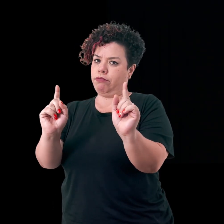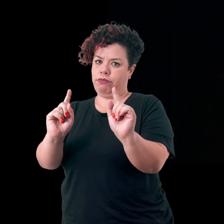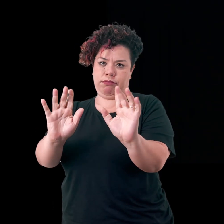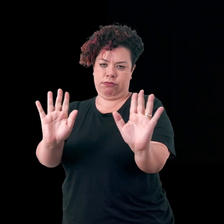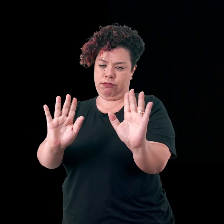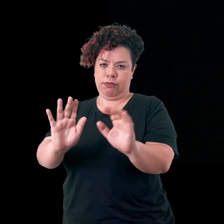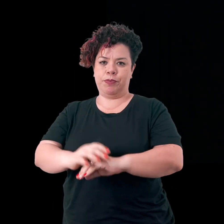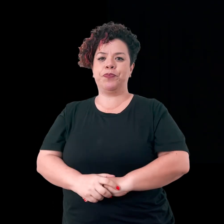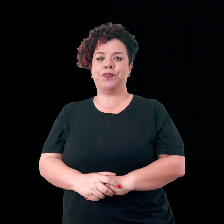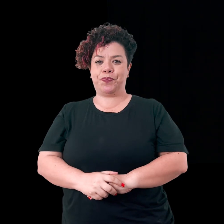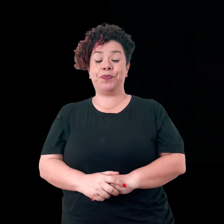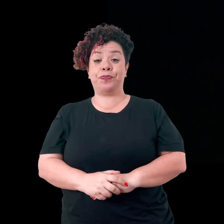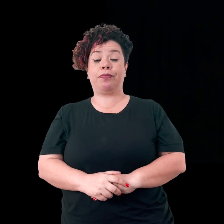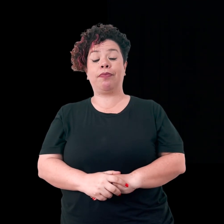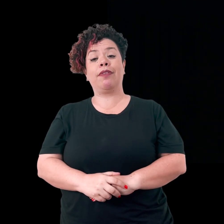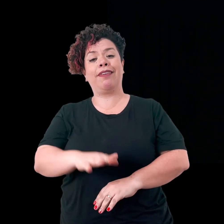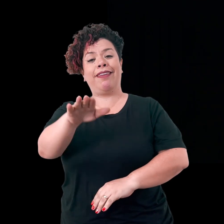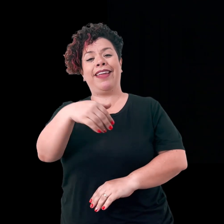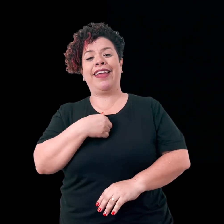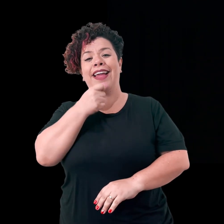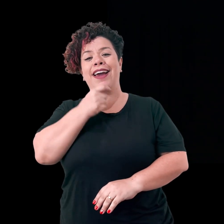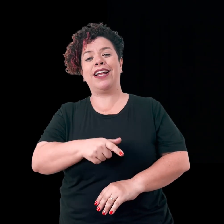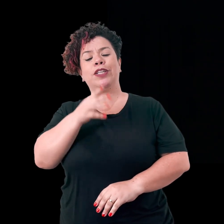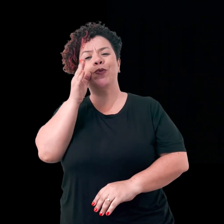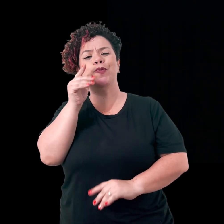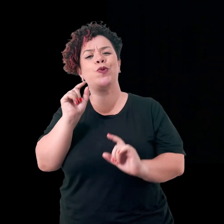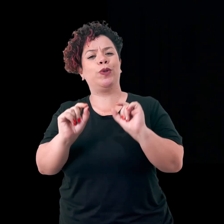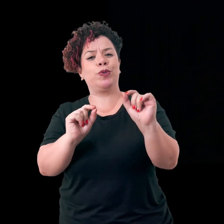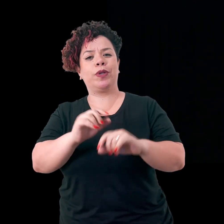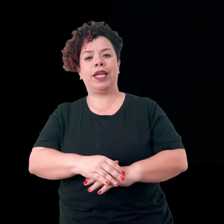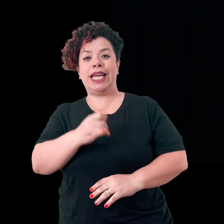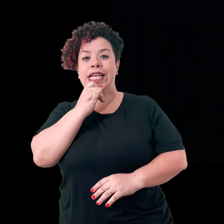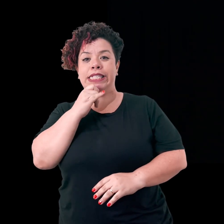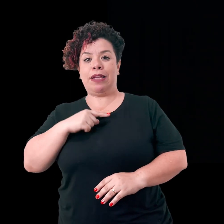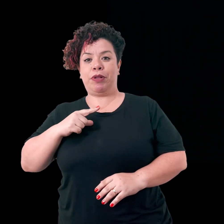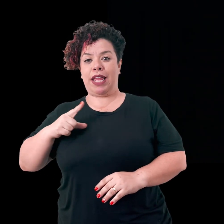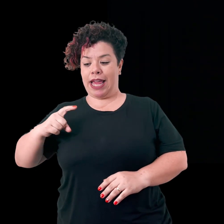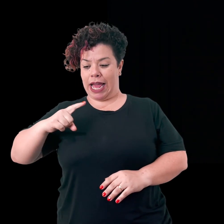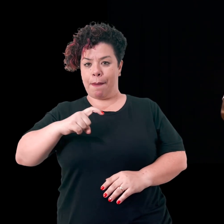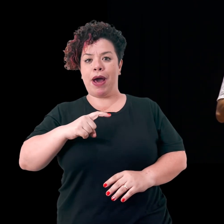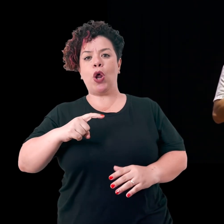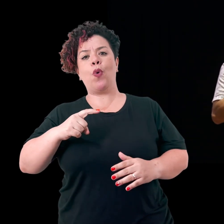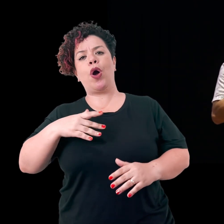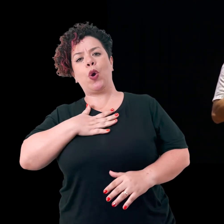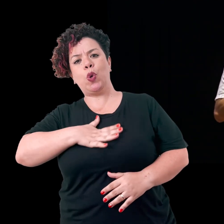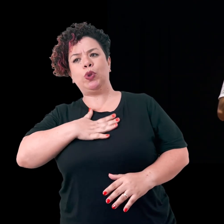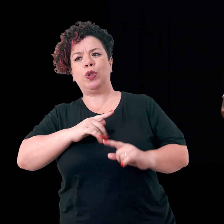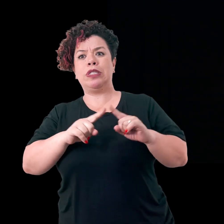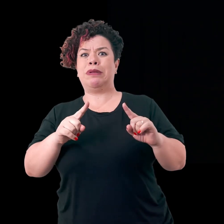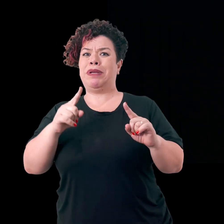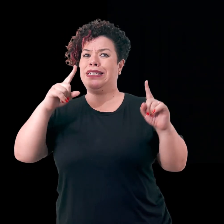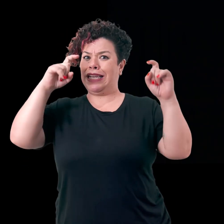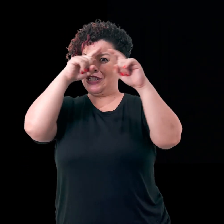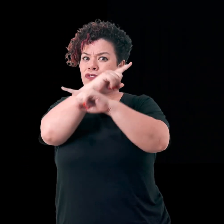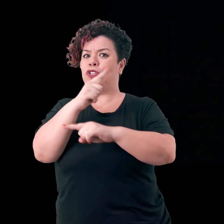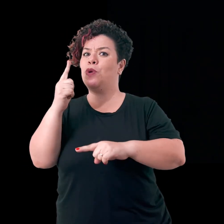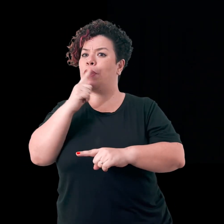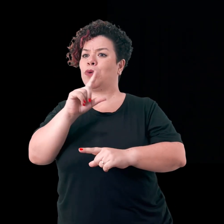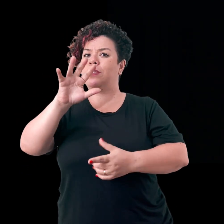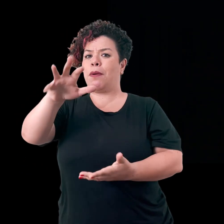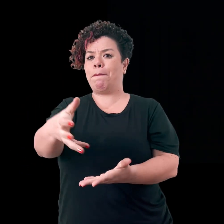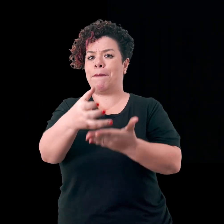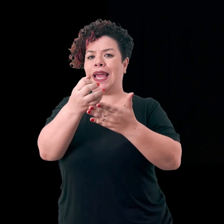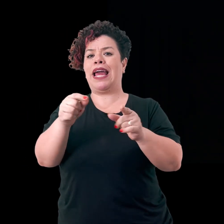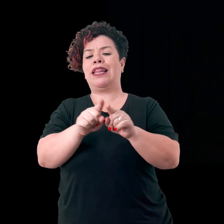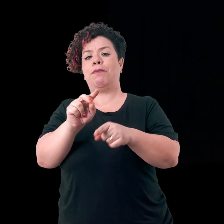Certo? Aliás, é curioso isso, né, que assim, camarão é bacana, né, a gente come camarão, só que camarão é complicado para pescar e para